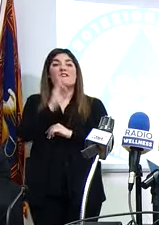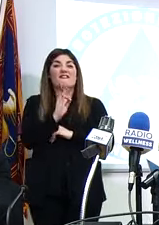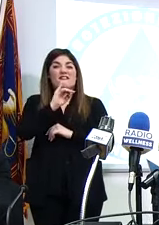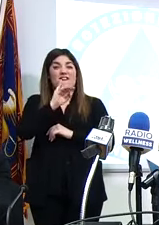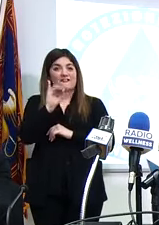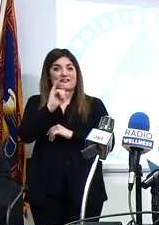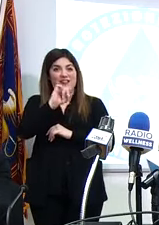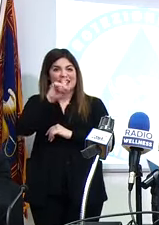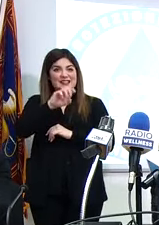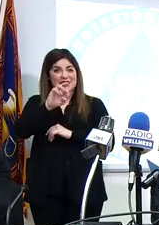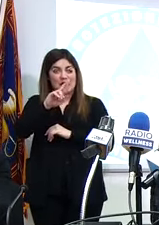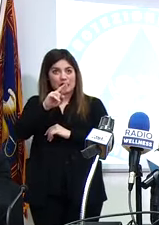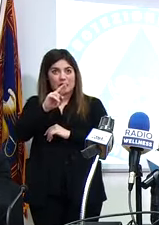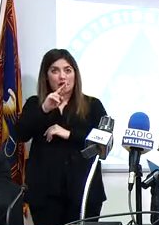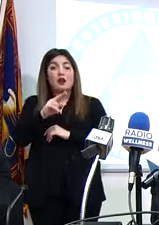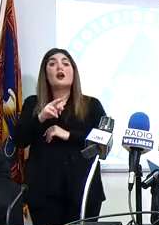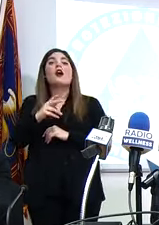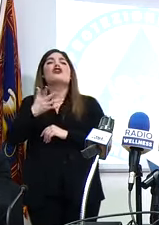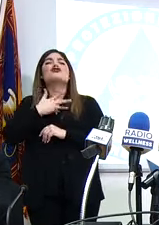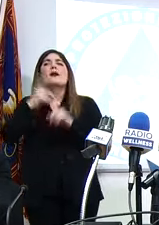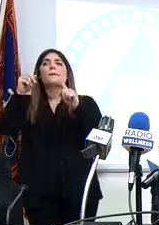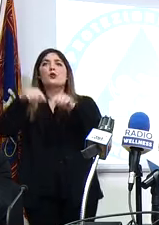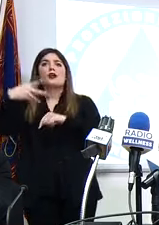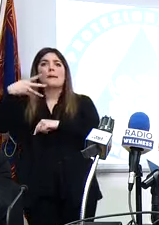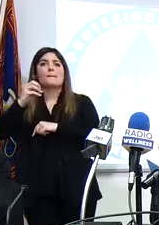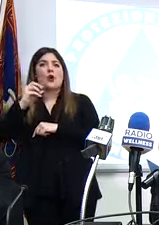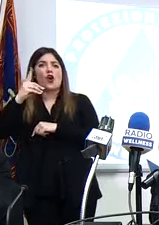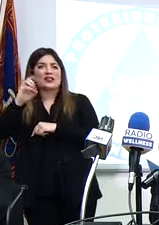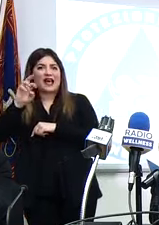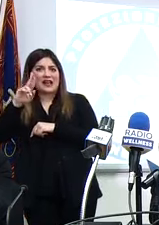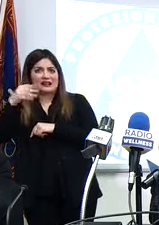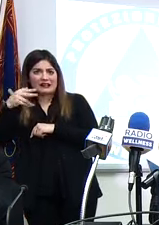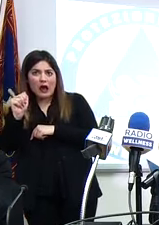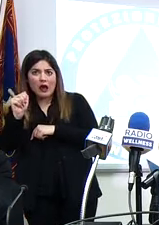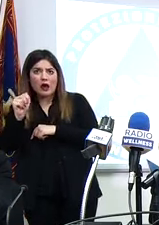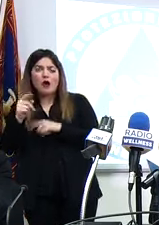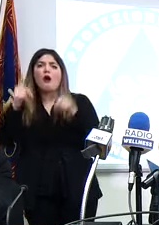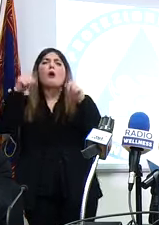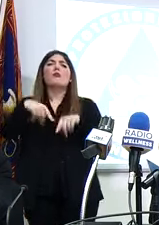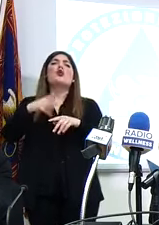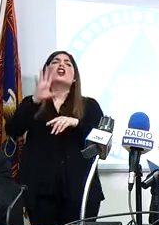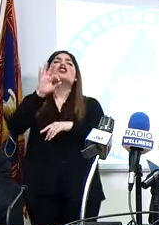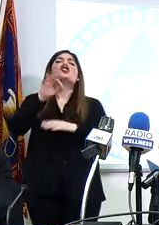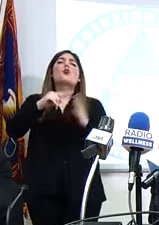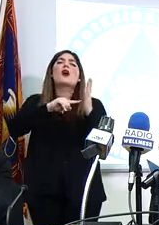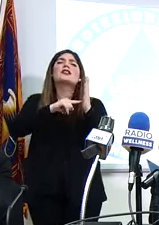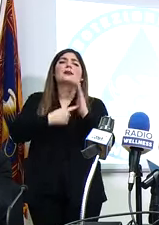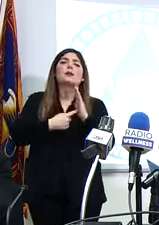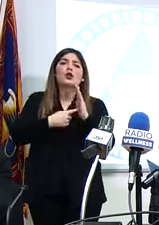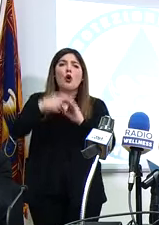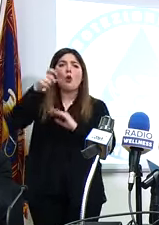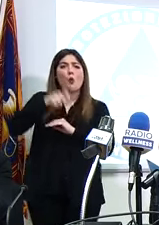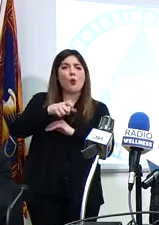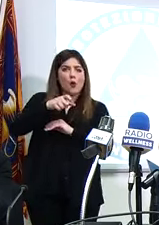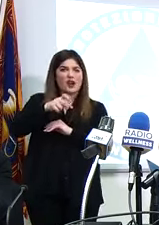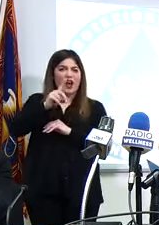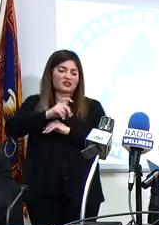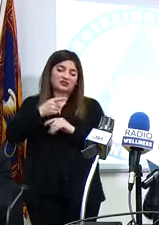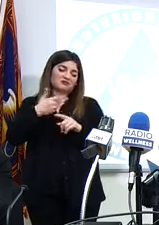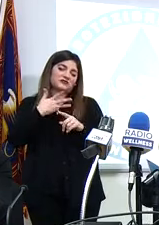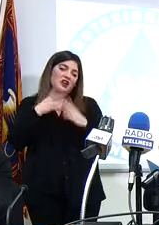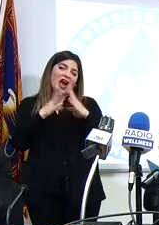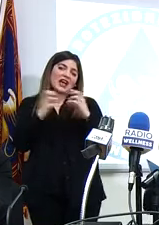e 300 di Moderna. Poi c'erano 50 milioni di CureVac, che è un'aziendina